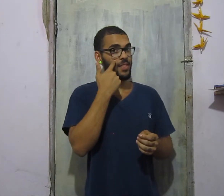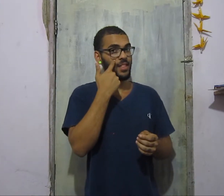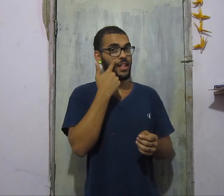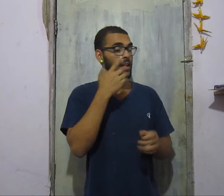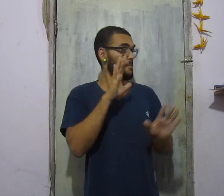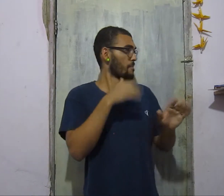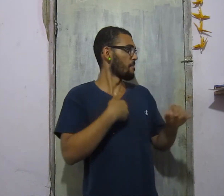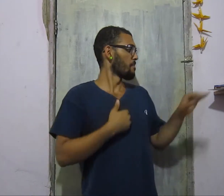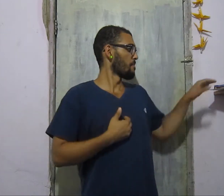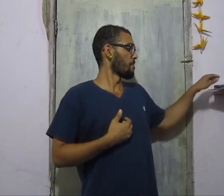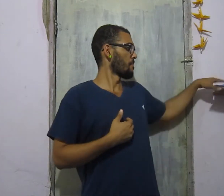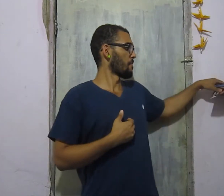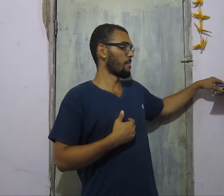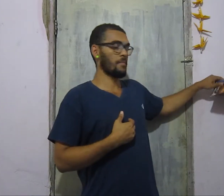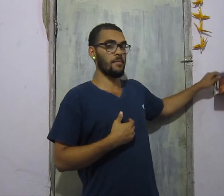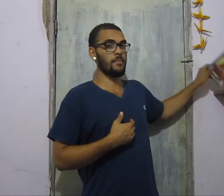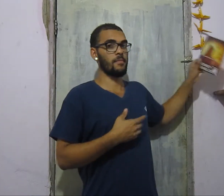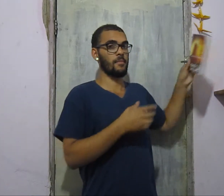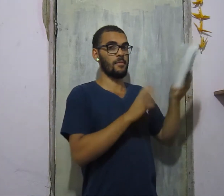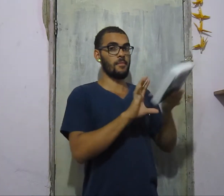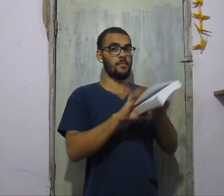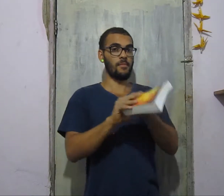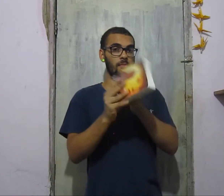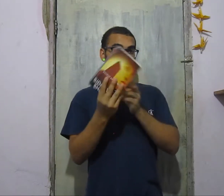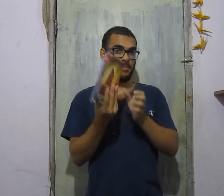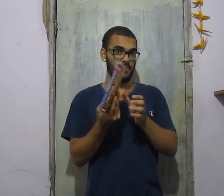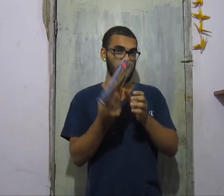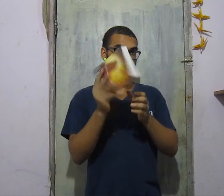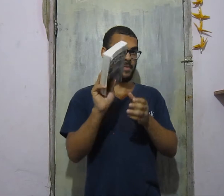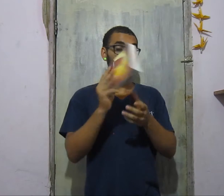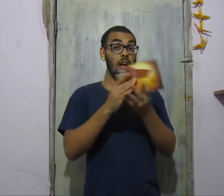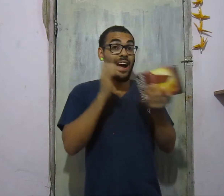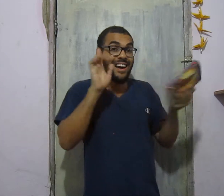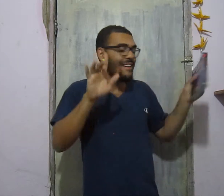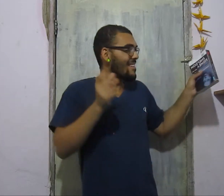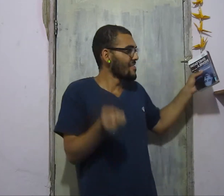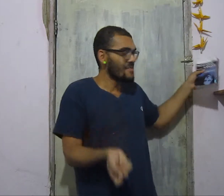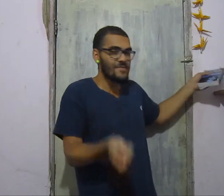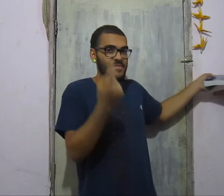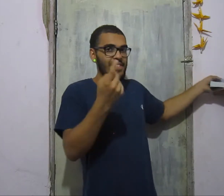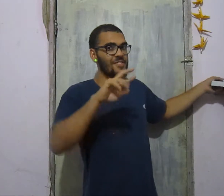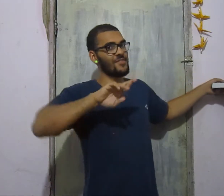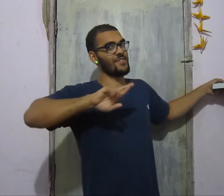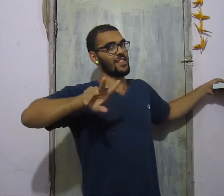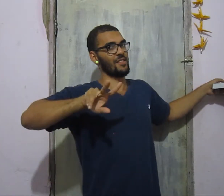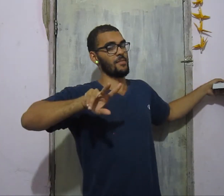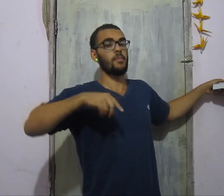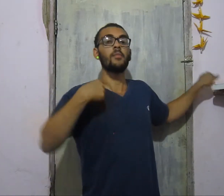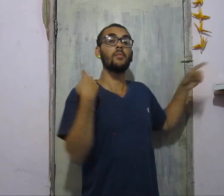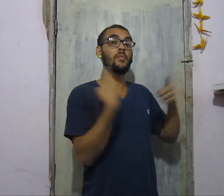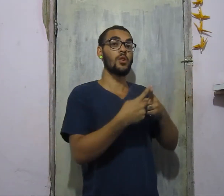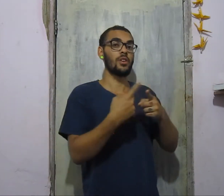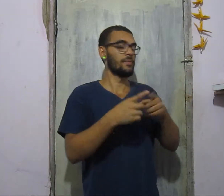Vou mostrar para vocês aqui agora o livro que eu vou estar resenhando. É esse livro aqui. Olha que ele é diferente, tá?